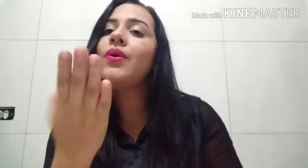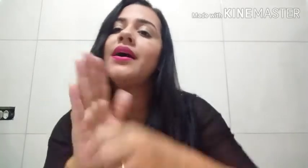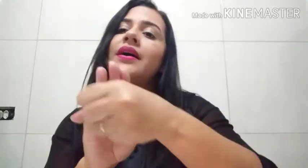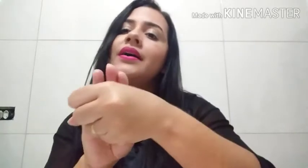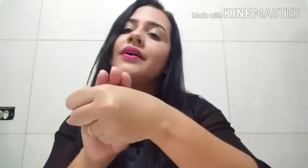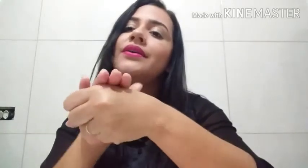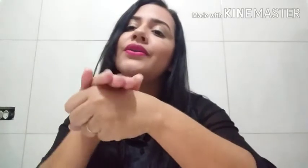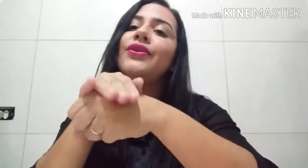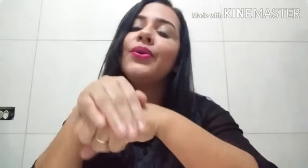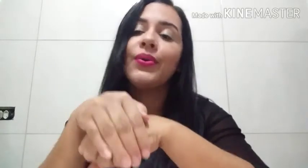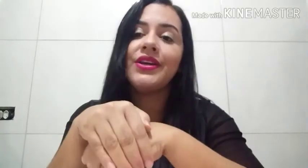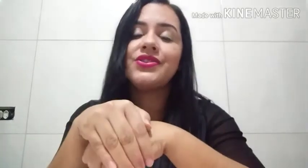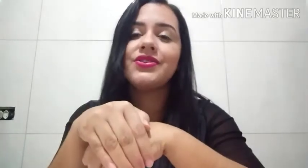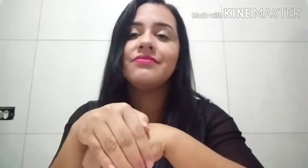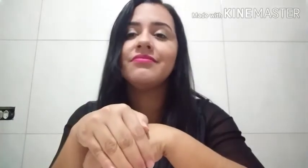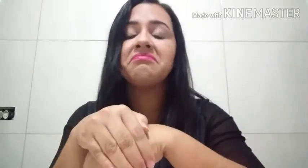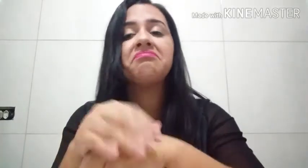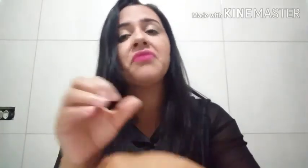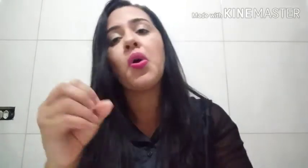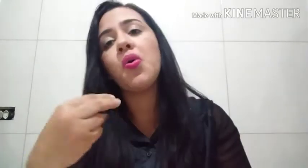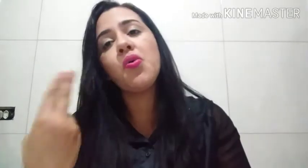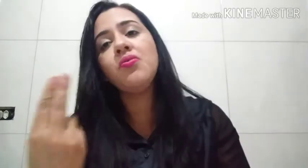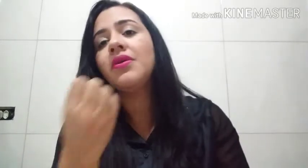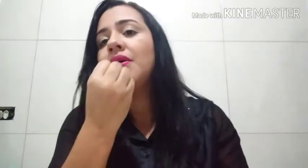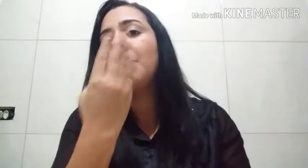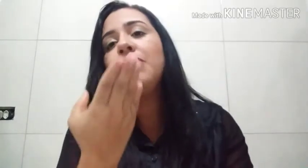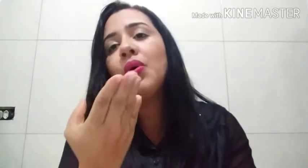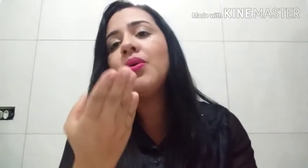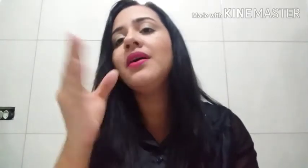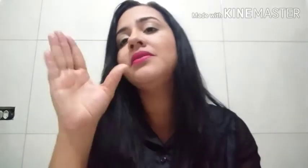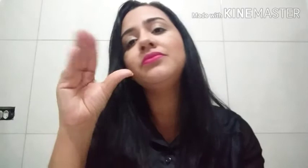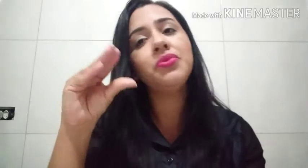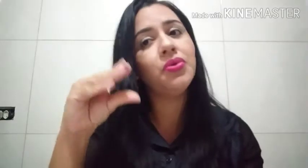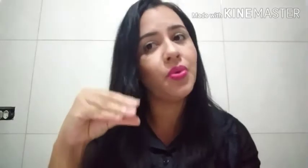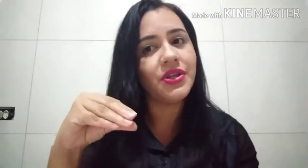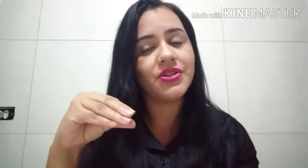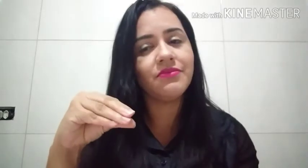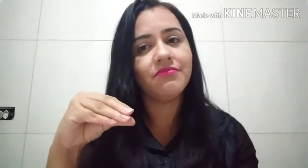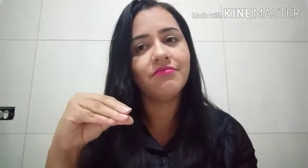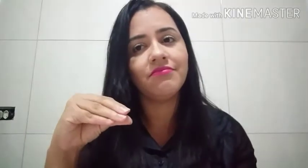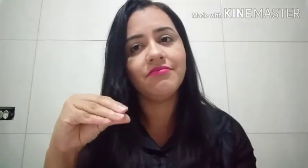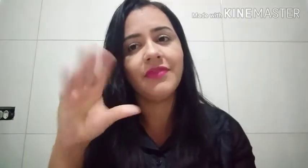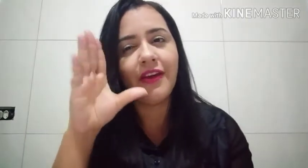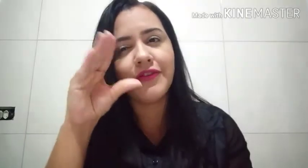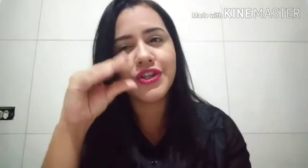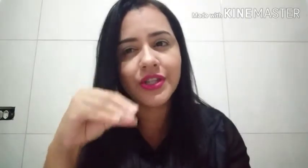Boa noite ou boa noite.